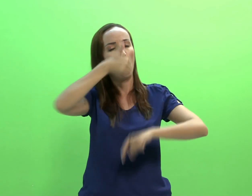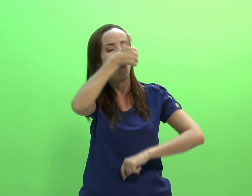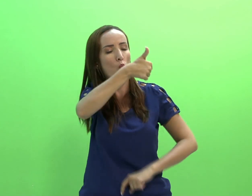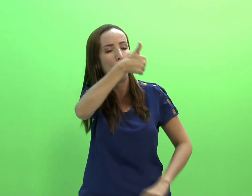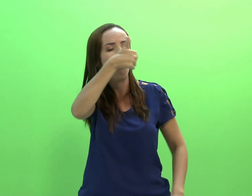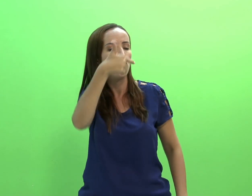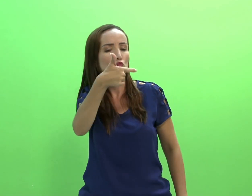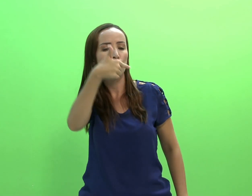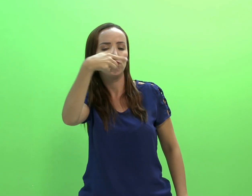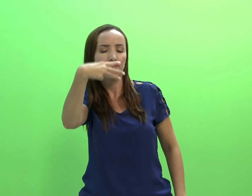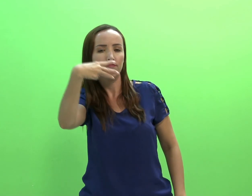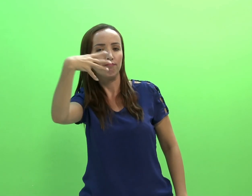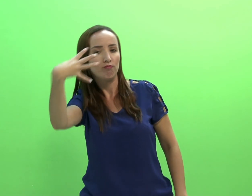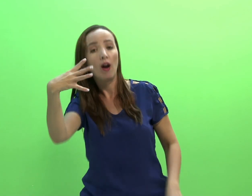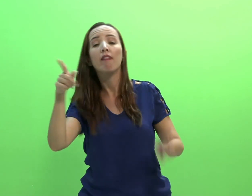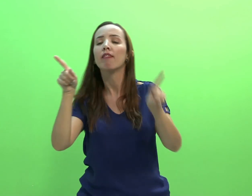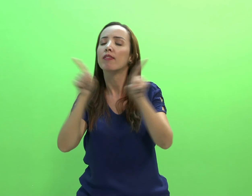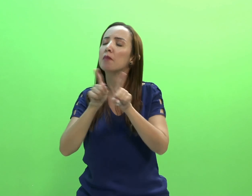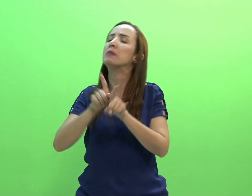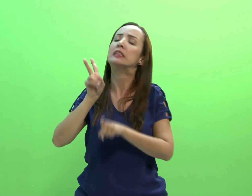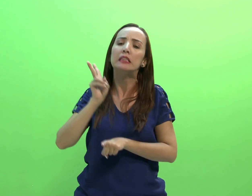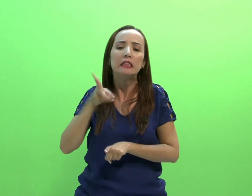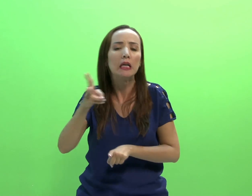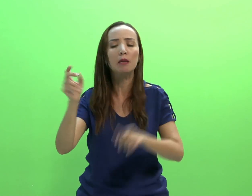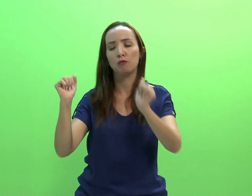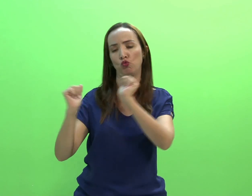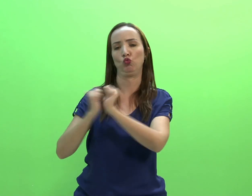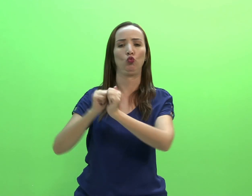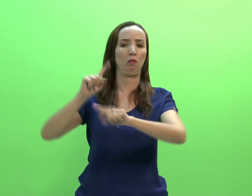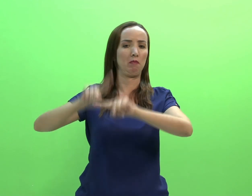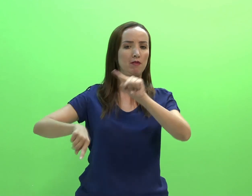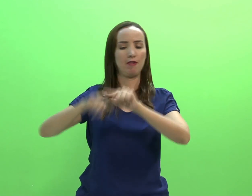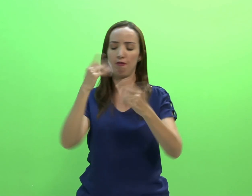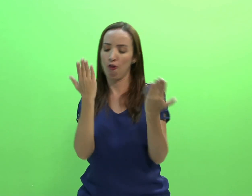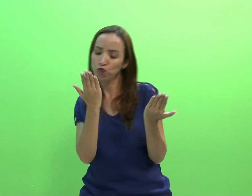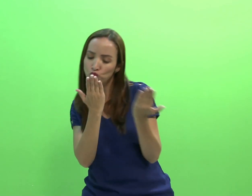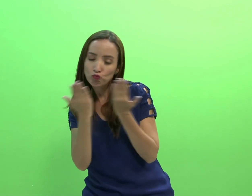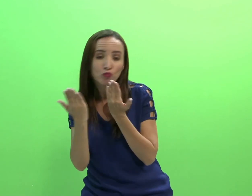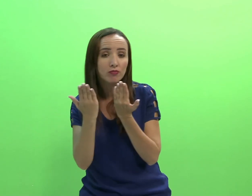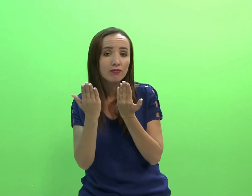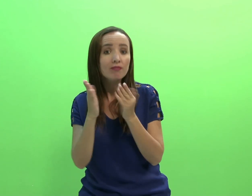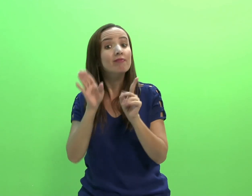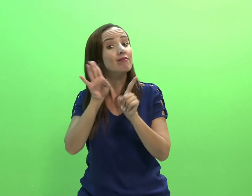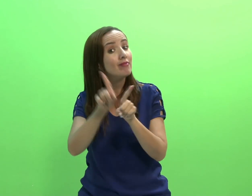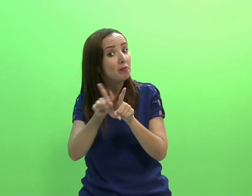material, nas aulas 1, 2, 3 e 4, o material de apoio.